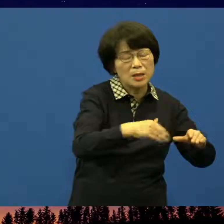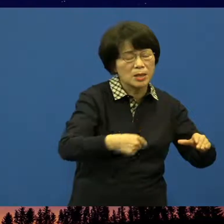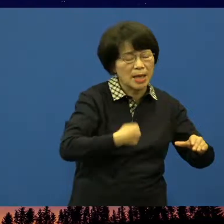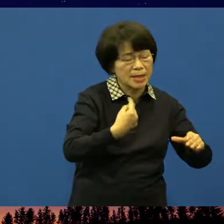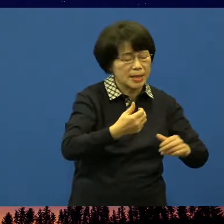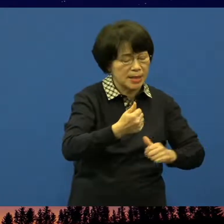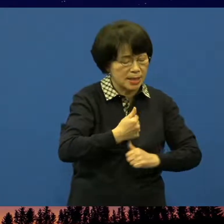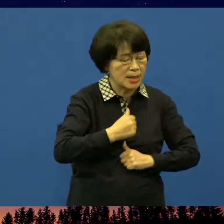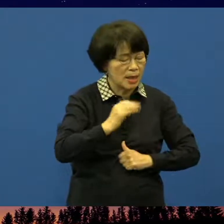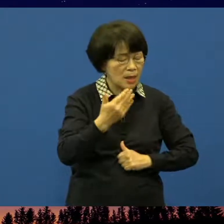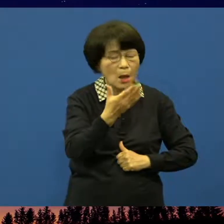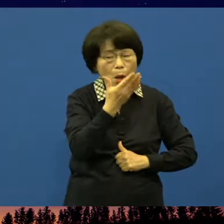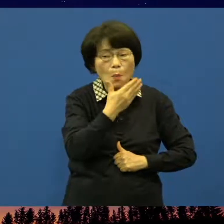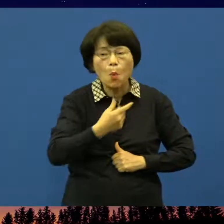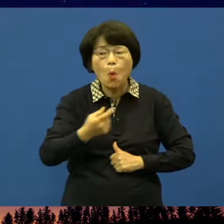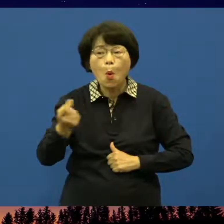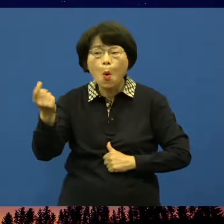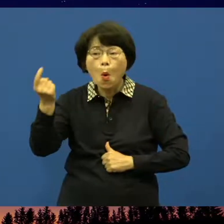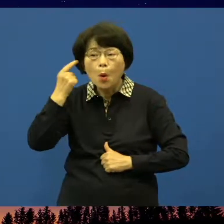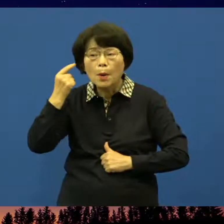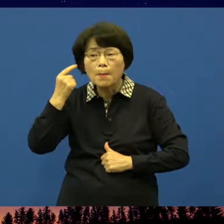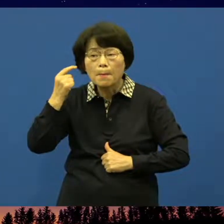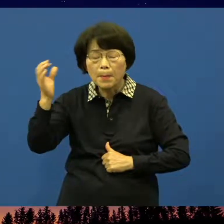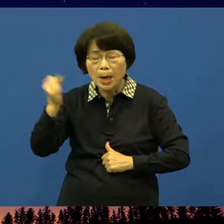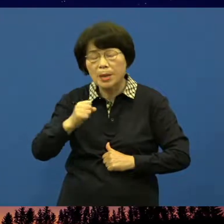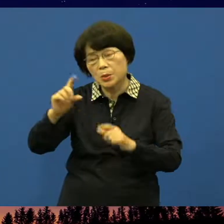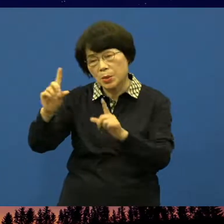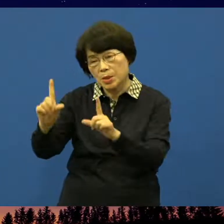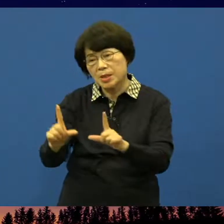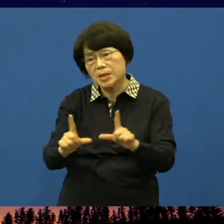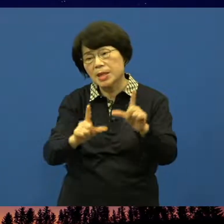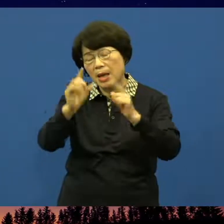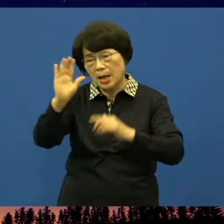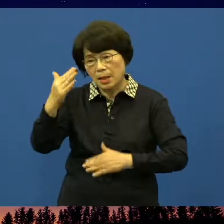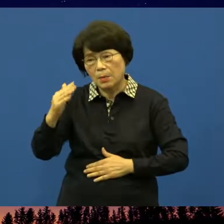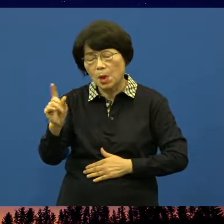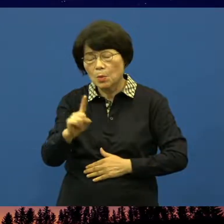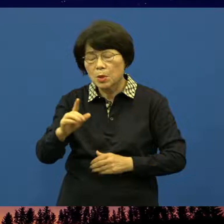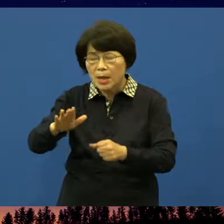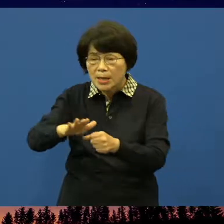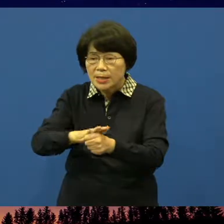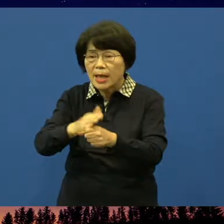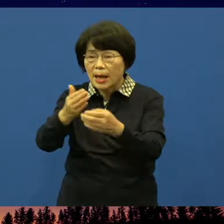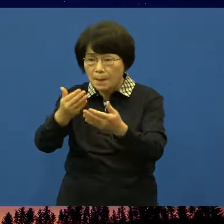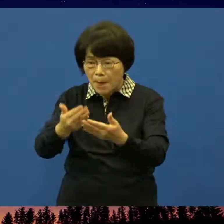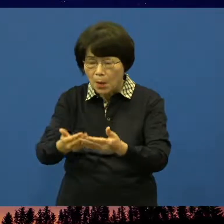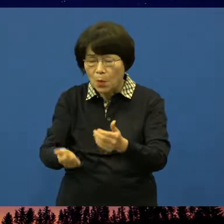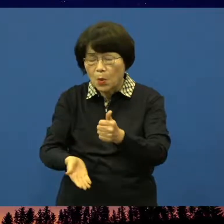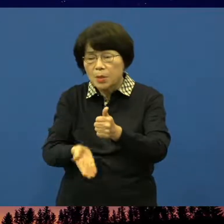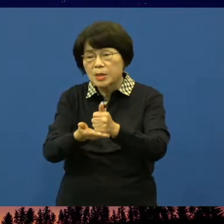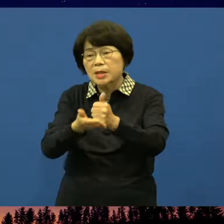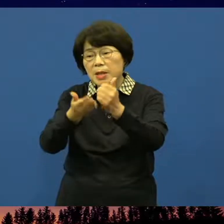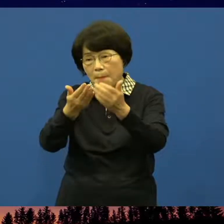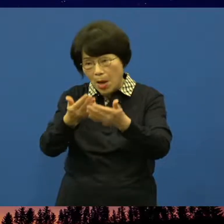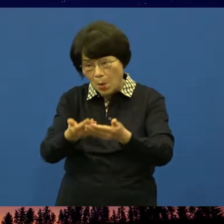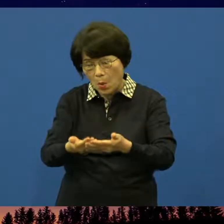그것이 복음으로 살아가는 삶이라는 것. 무엇이든지 사랑받을 만하며, 무엇이든지 칭찬받을